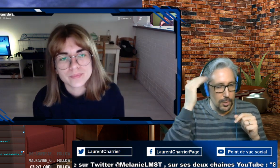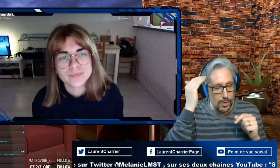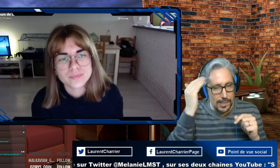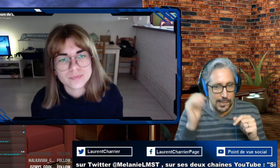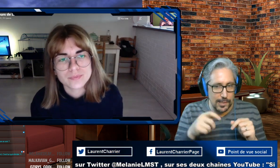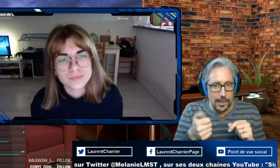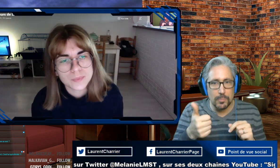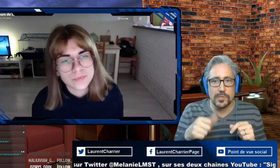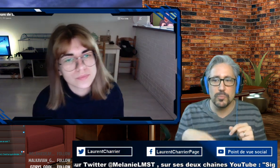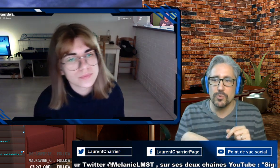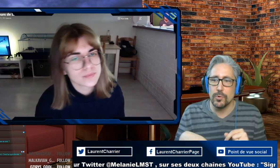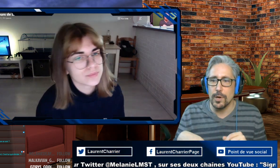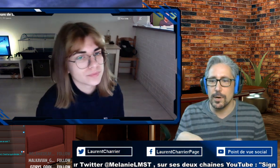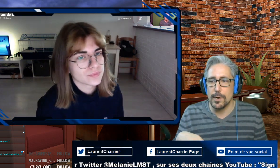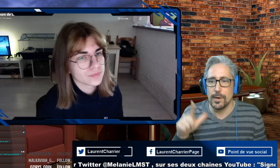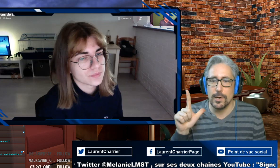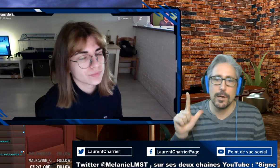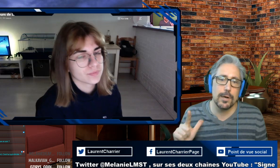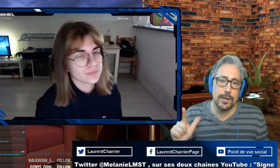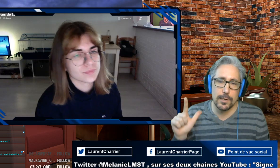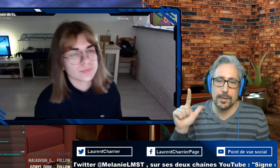si vous connaissez un petit peu